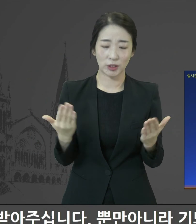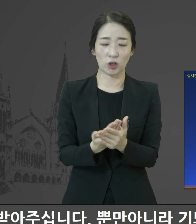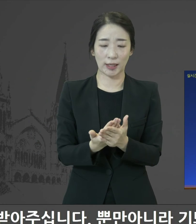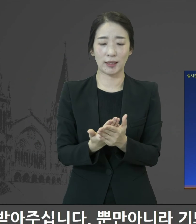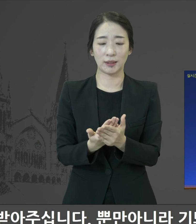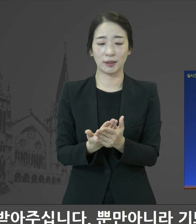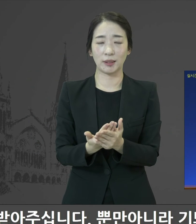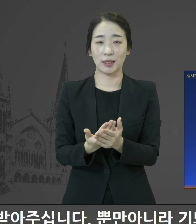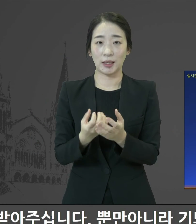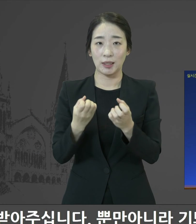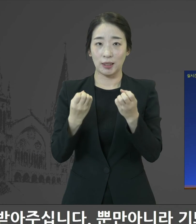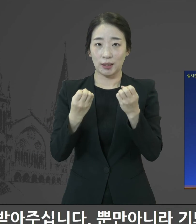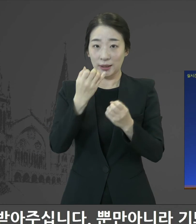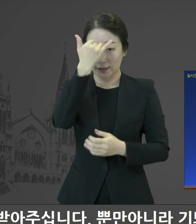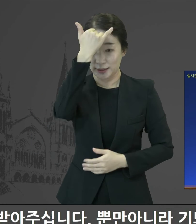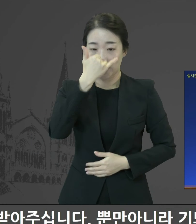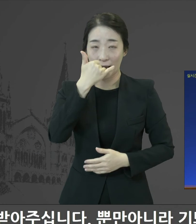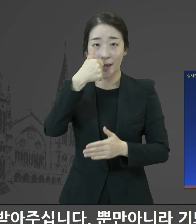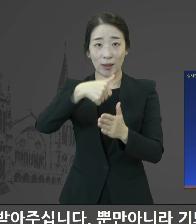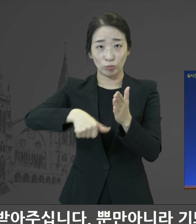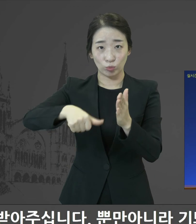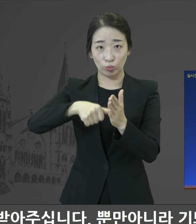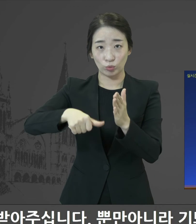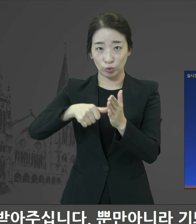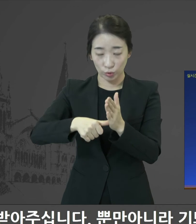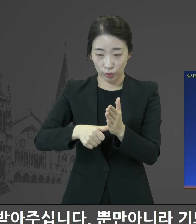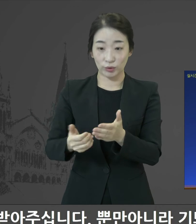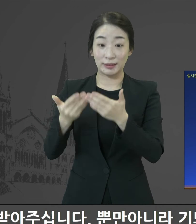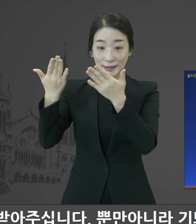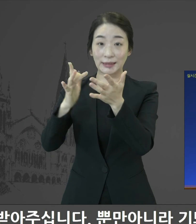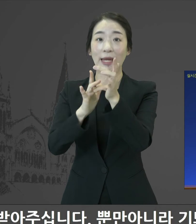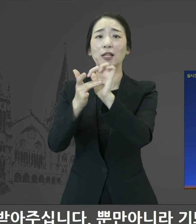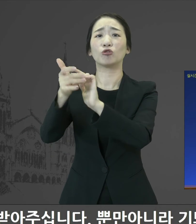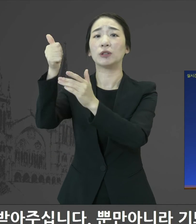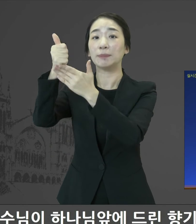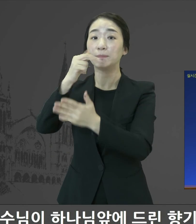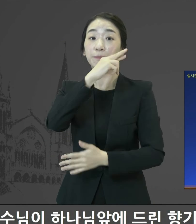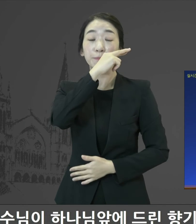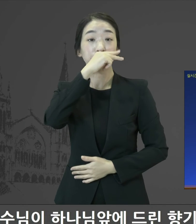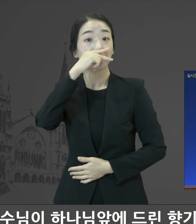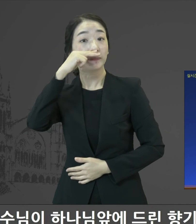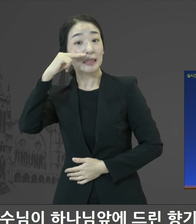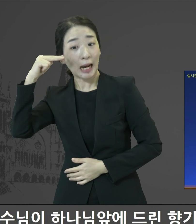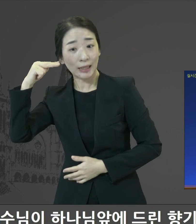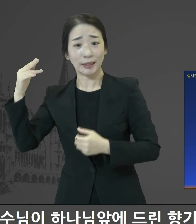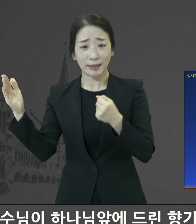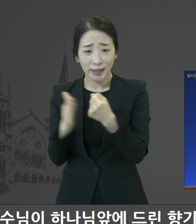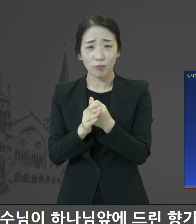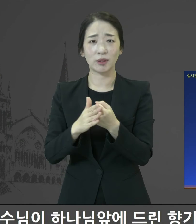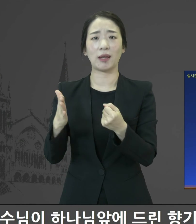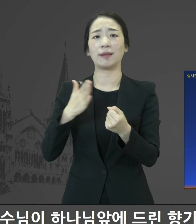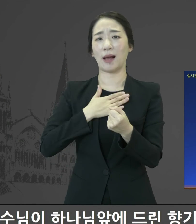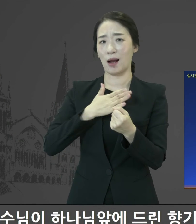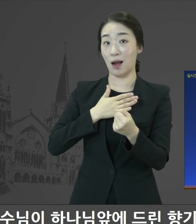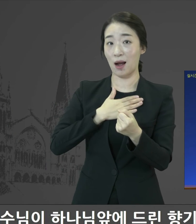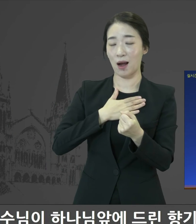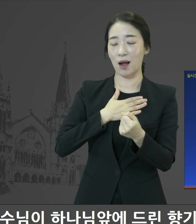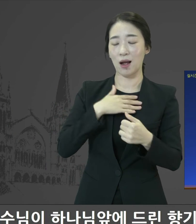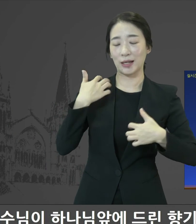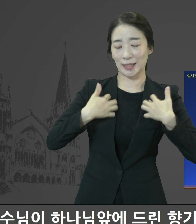드린, 자신을 내어주신 그 향기 때문에 우리를 기뻐